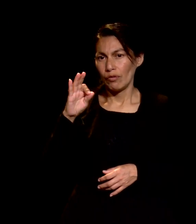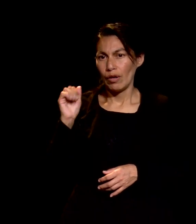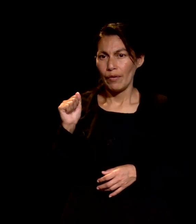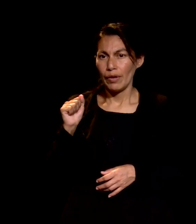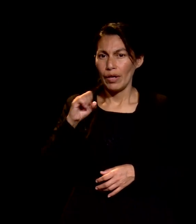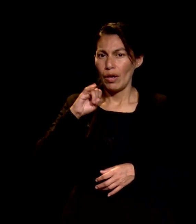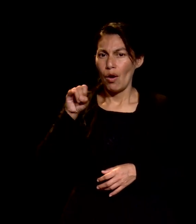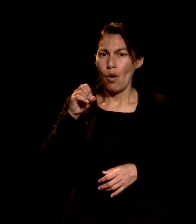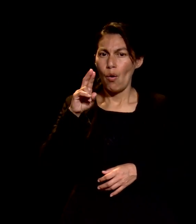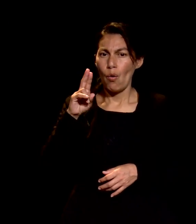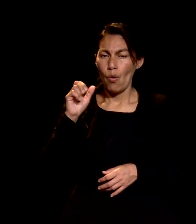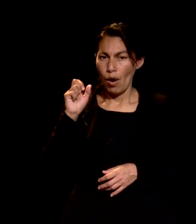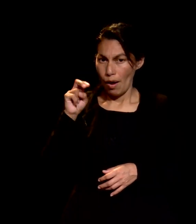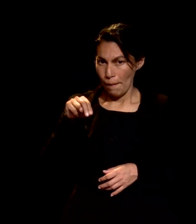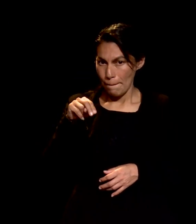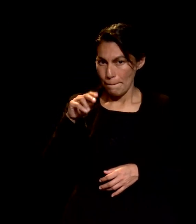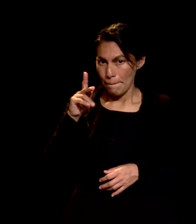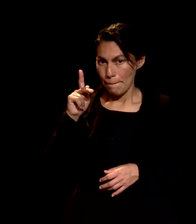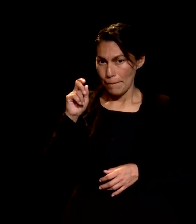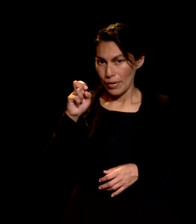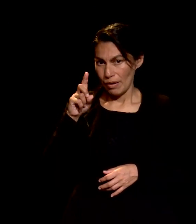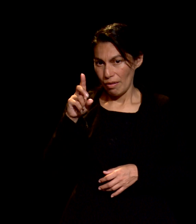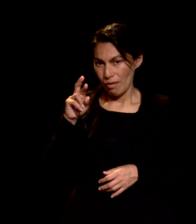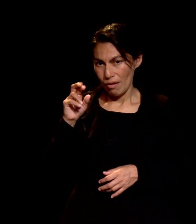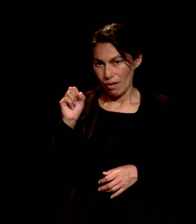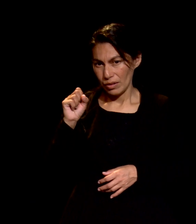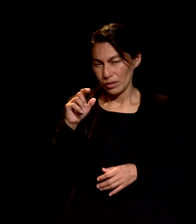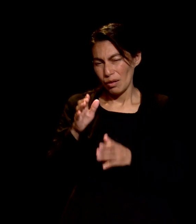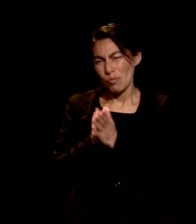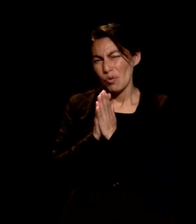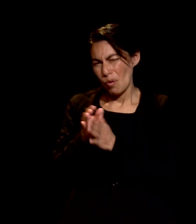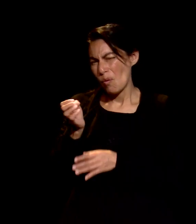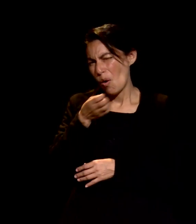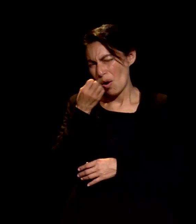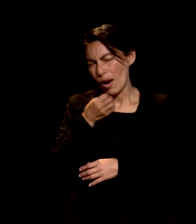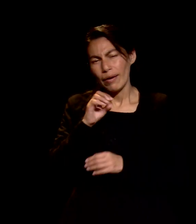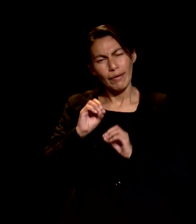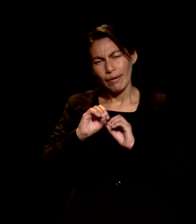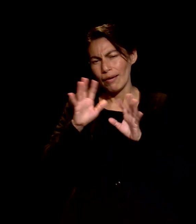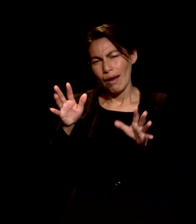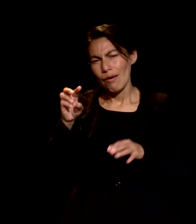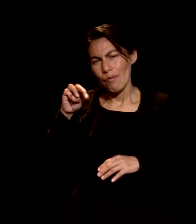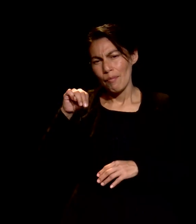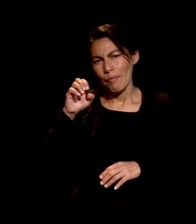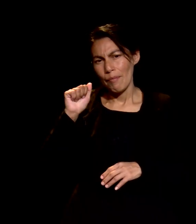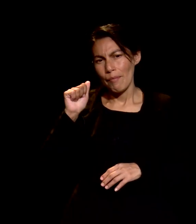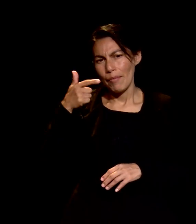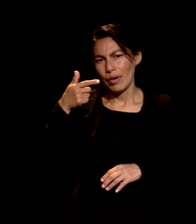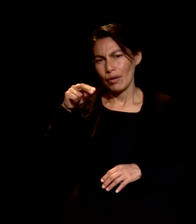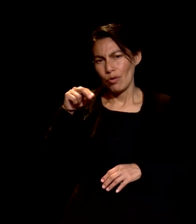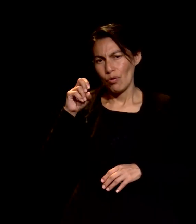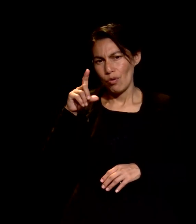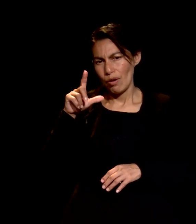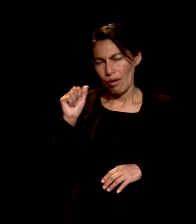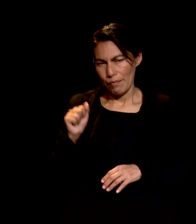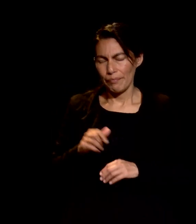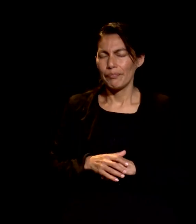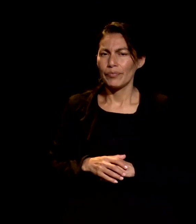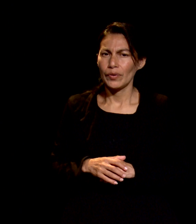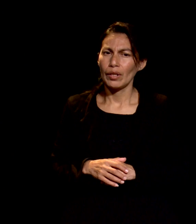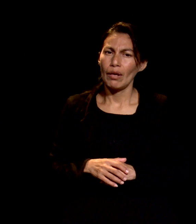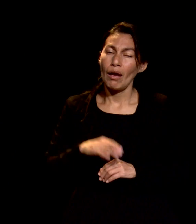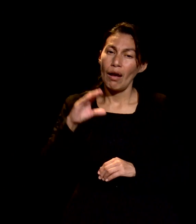Pedraza Tomaremos en cuenta Magnolia Tus peticiones Carolina por favor Pido oración por una